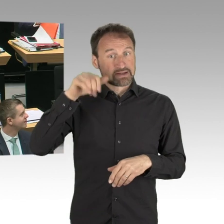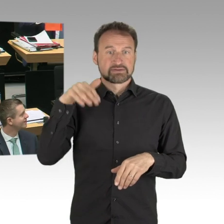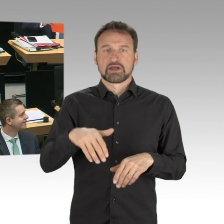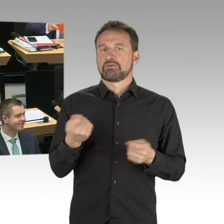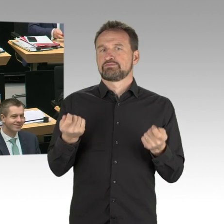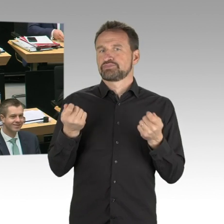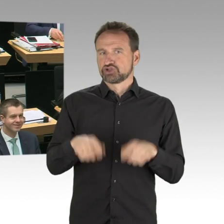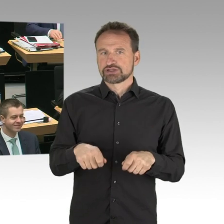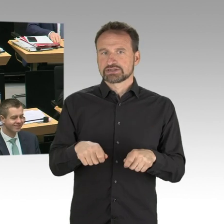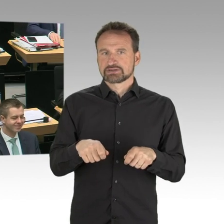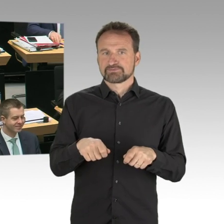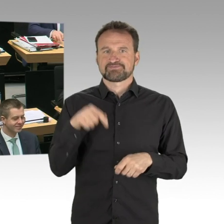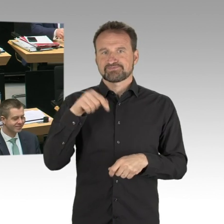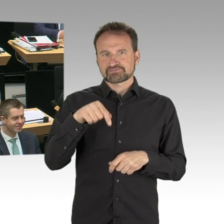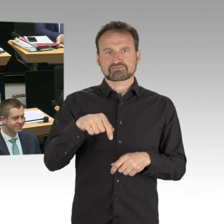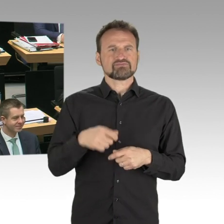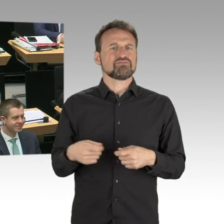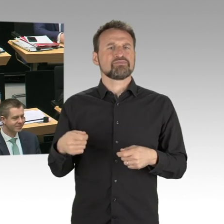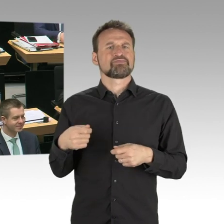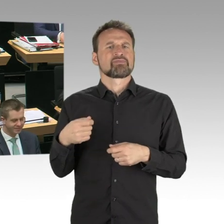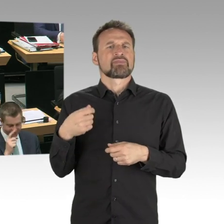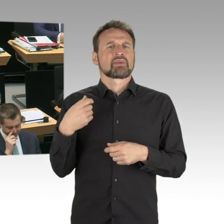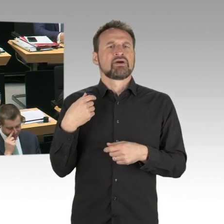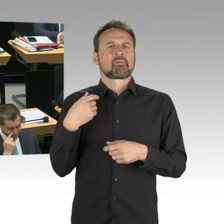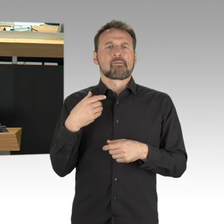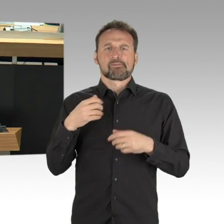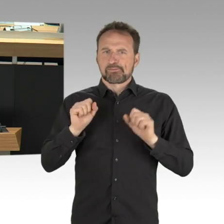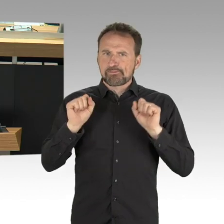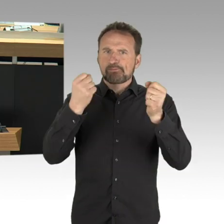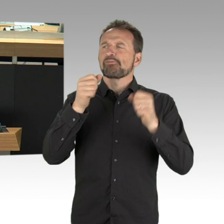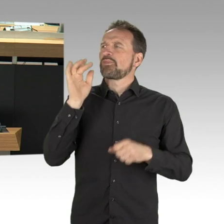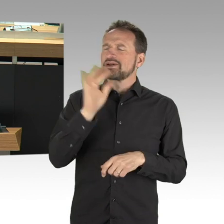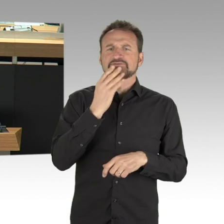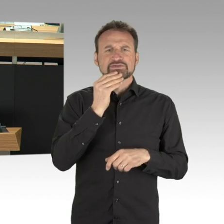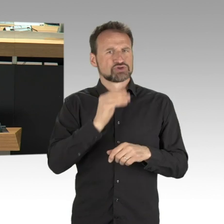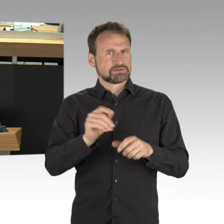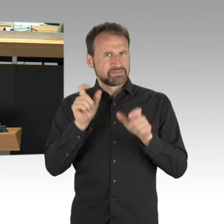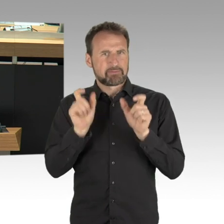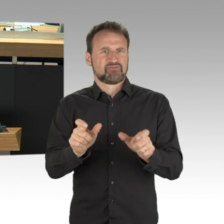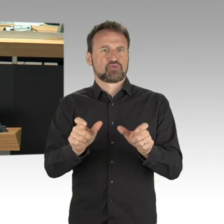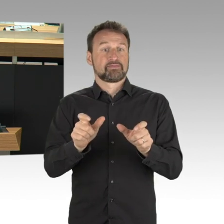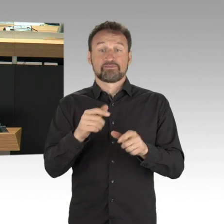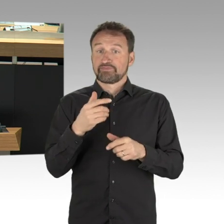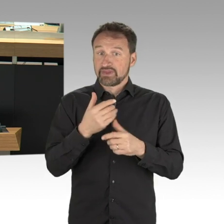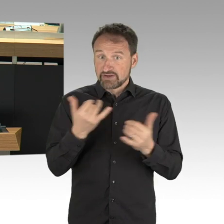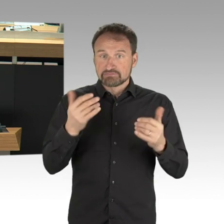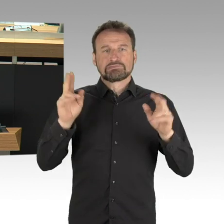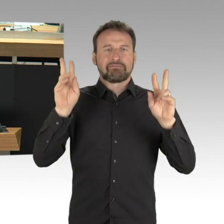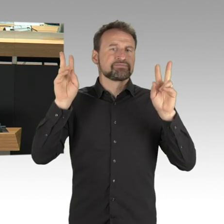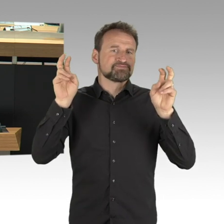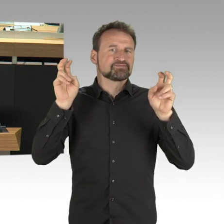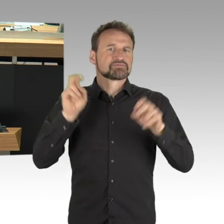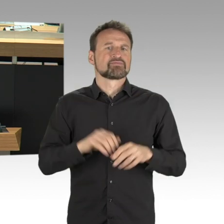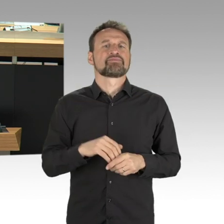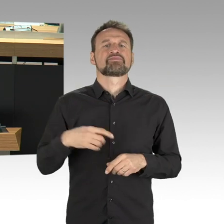mehrere Monate dauernden konstruktiven Beratungsprozesses zwischen 5 Fraktionen und natürlich auch der intensive Austausch mit